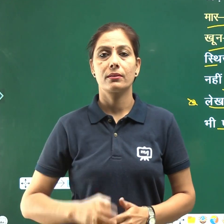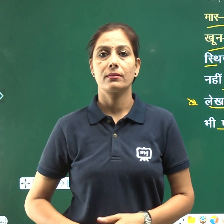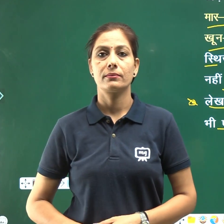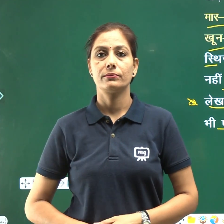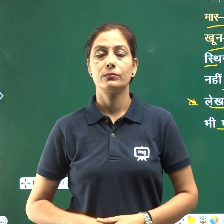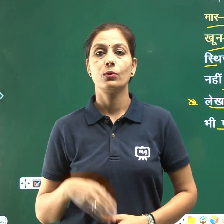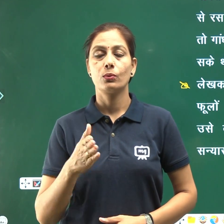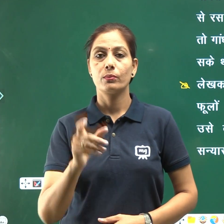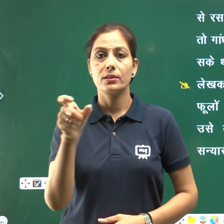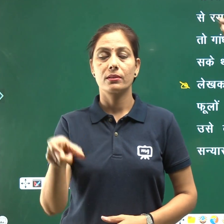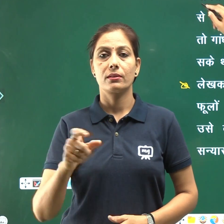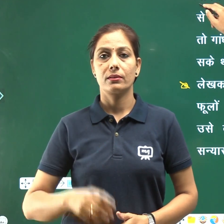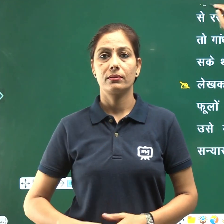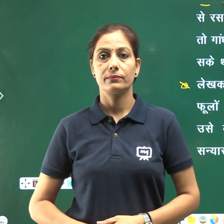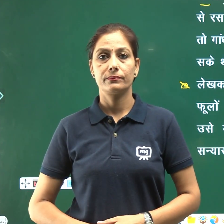उन्होंने